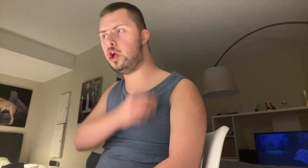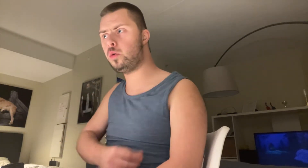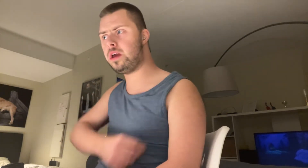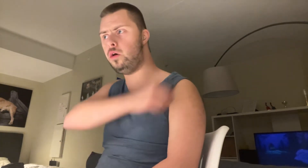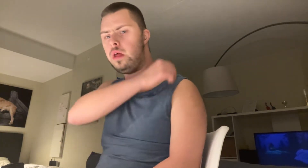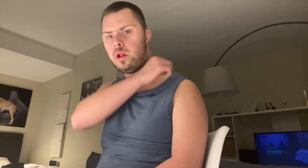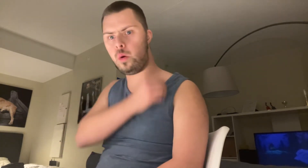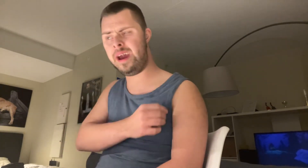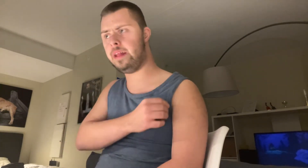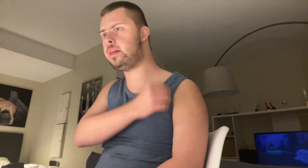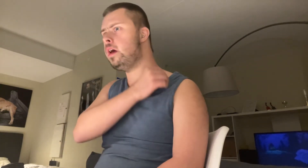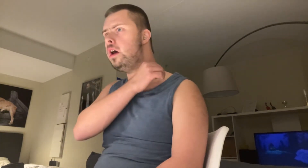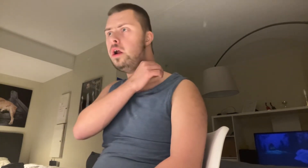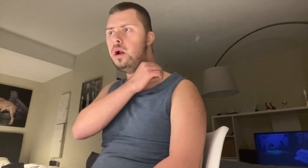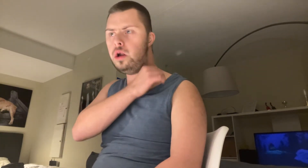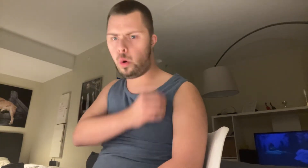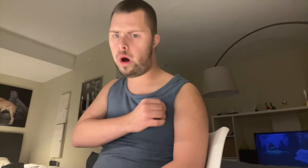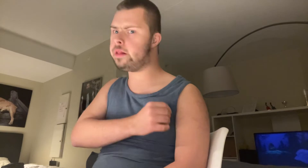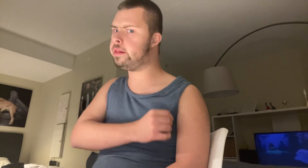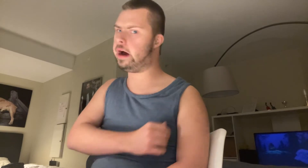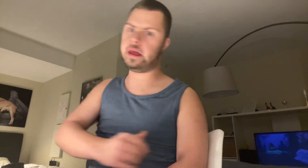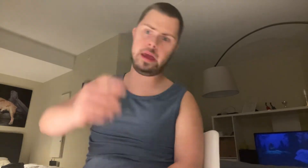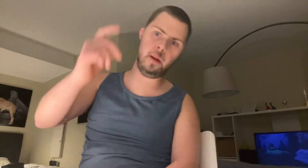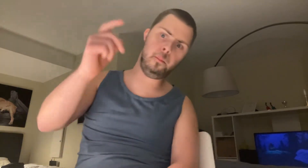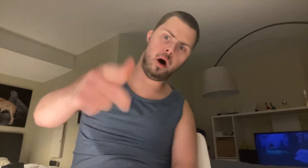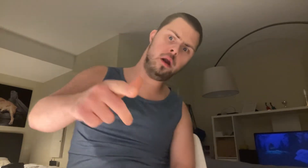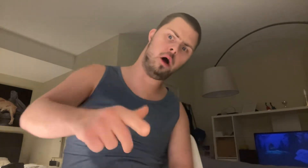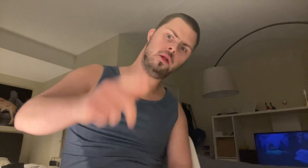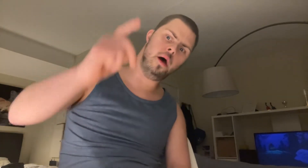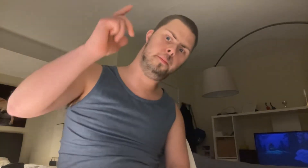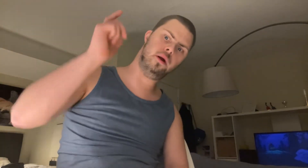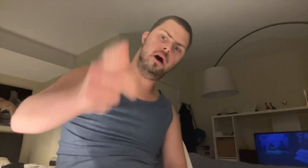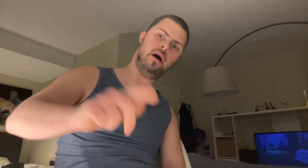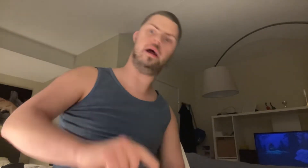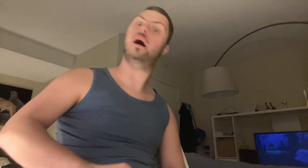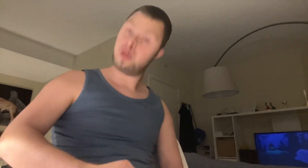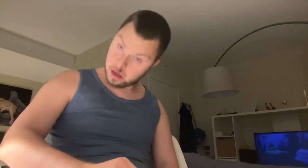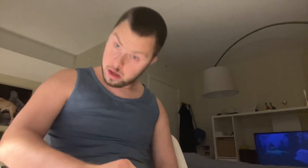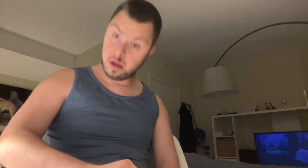Suki under 21 låtar imorgon på lördag. Ja,